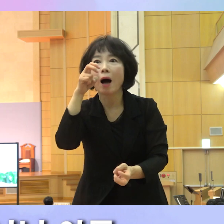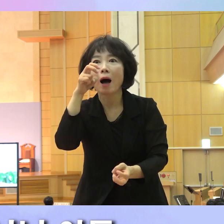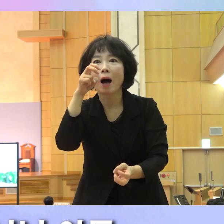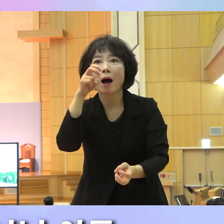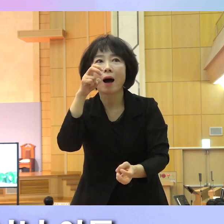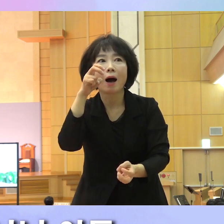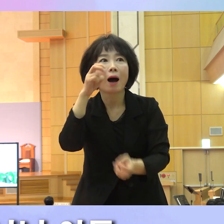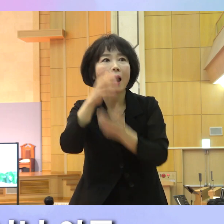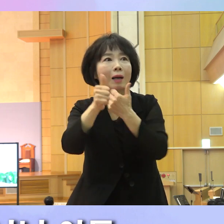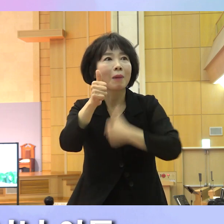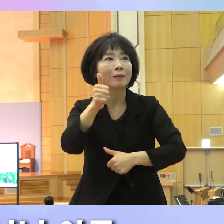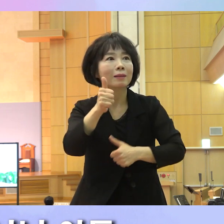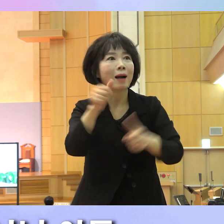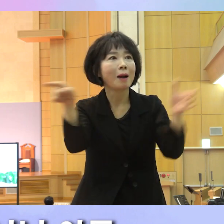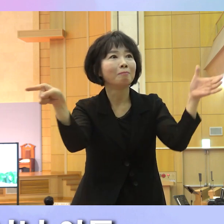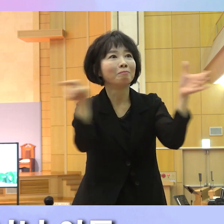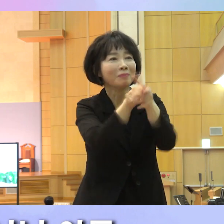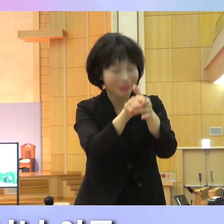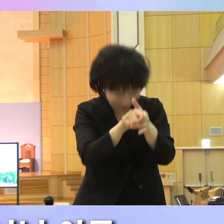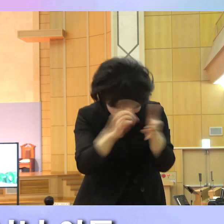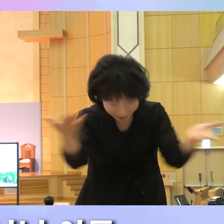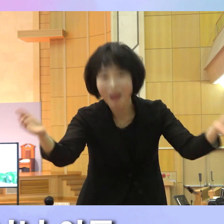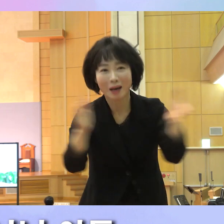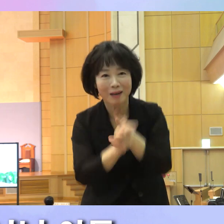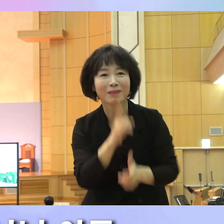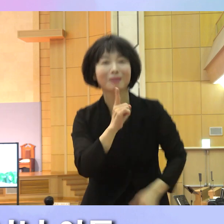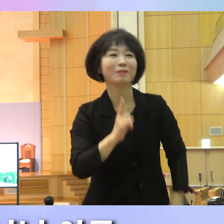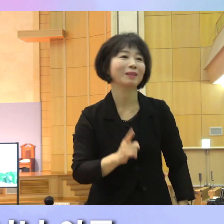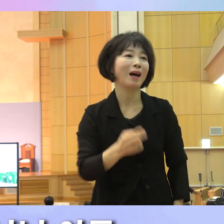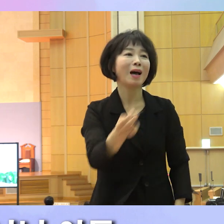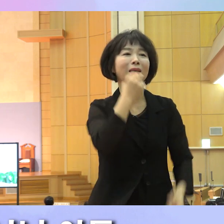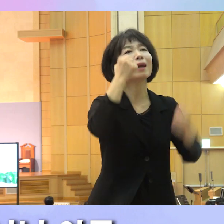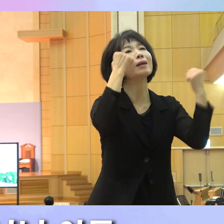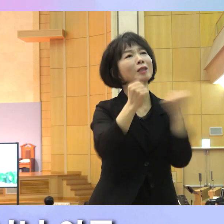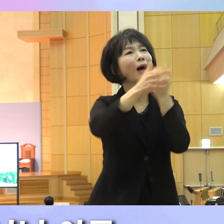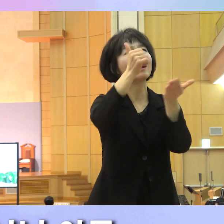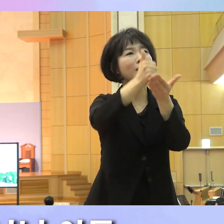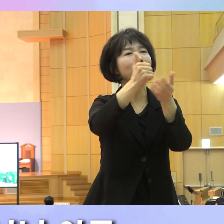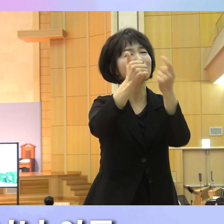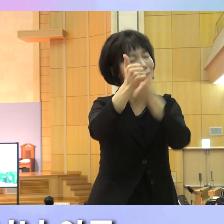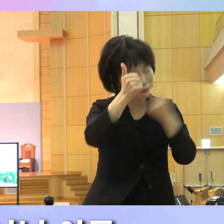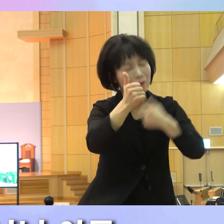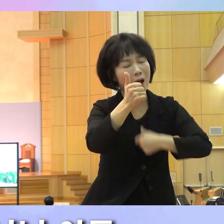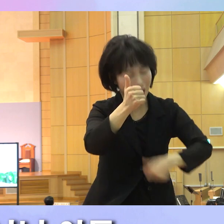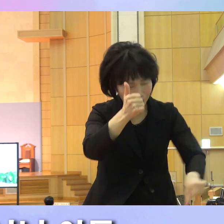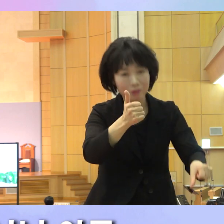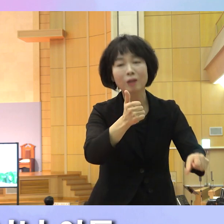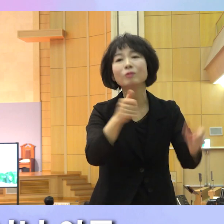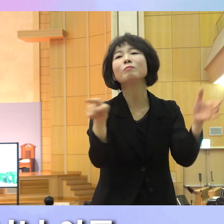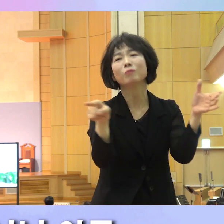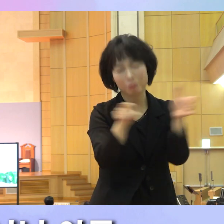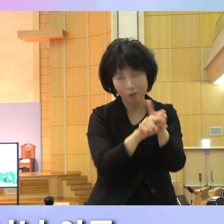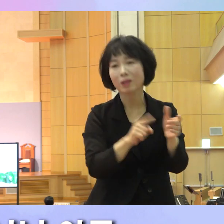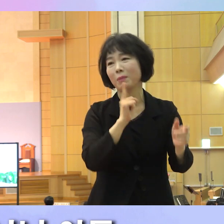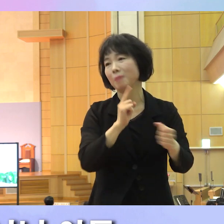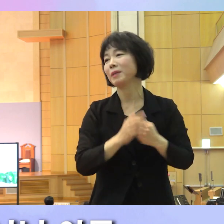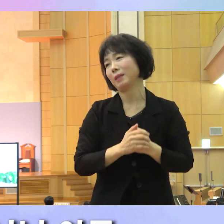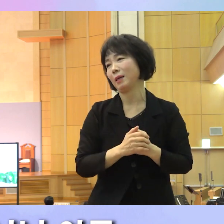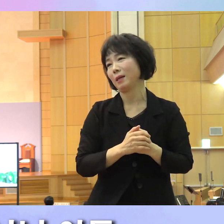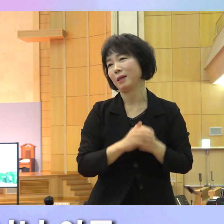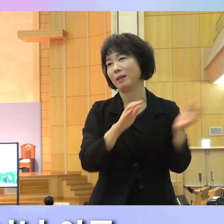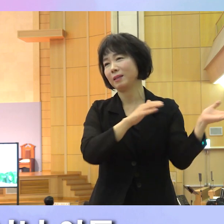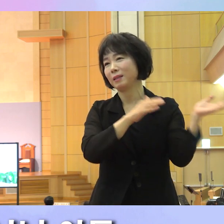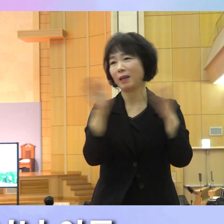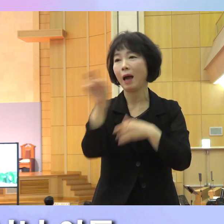살아계신 하나님을 믿었단 말이야. 살아계신 하나님의 아들이라는 걸 믿었단 말이야. 할렐루야. 네.